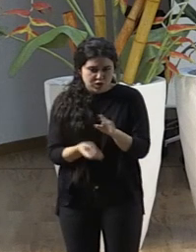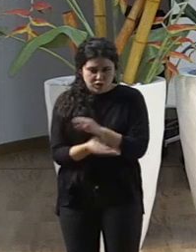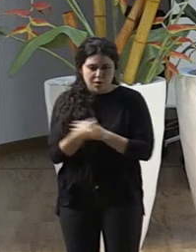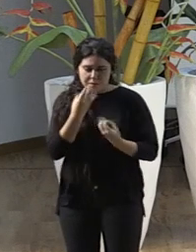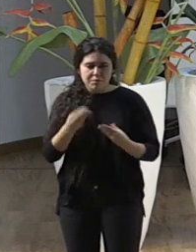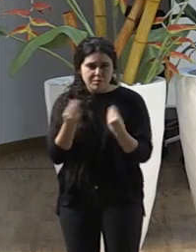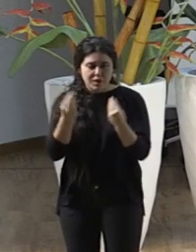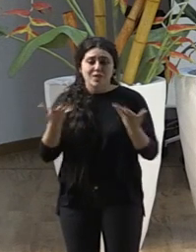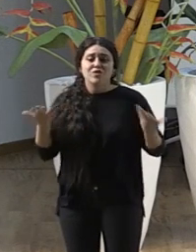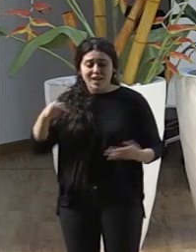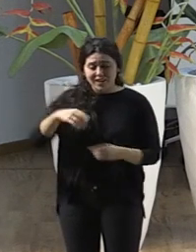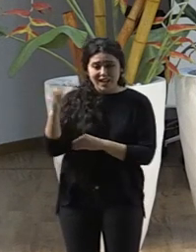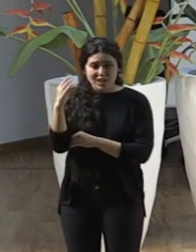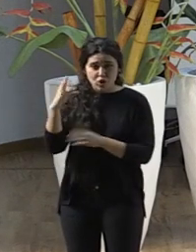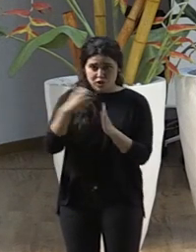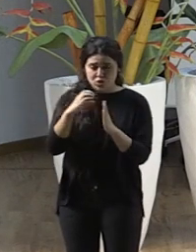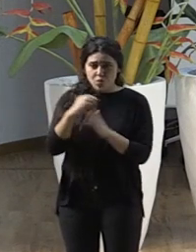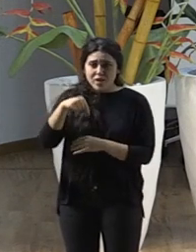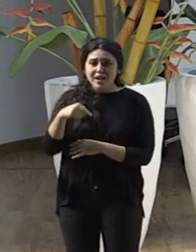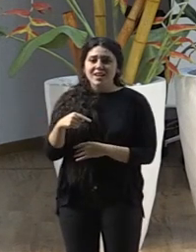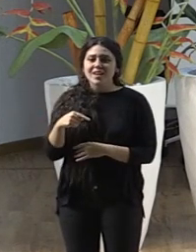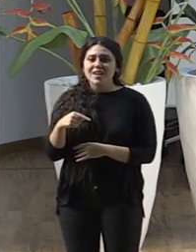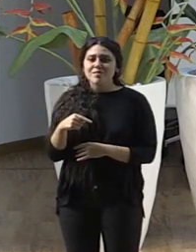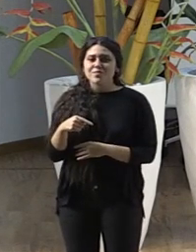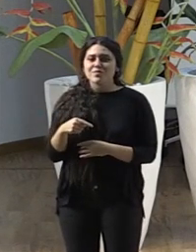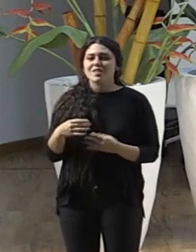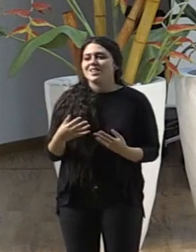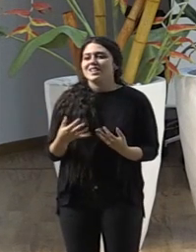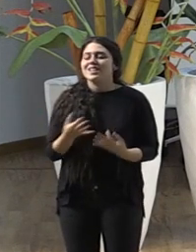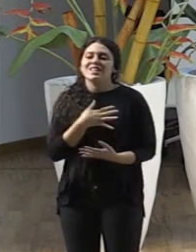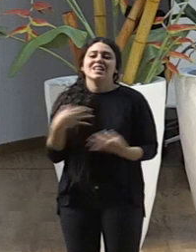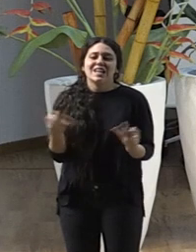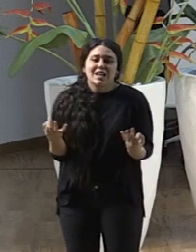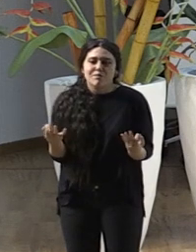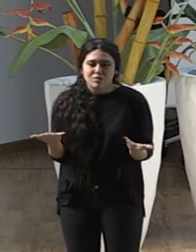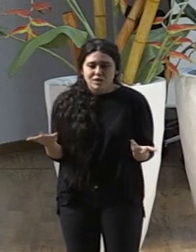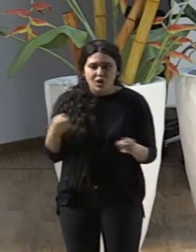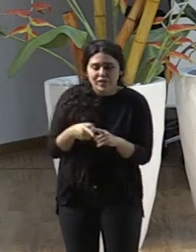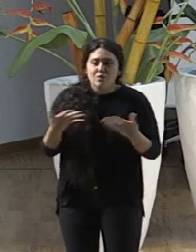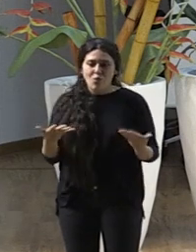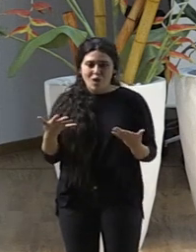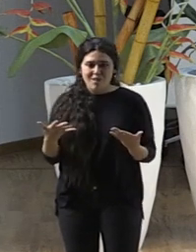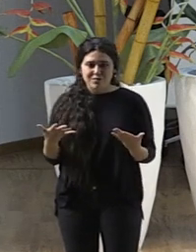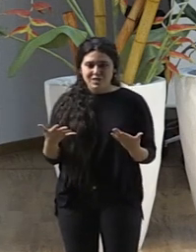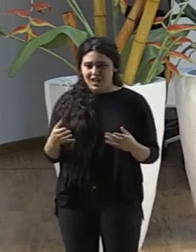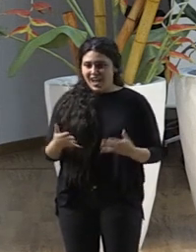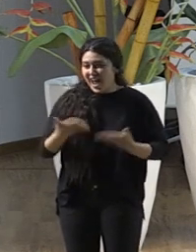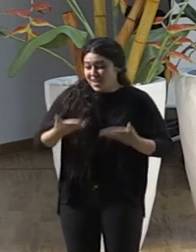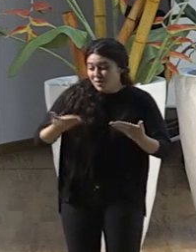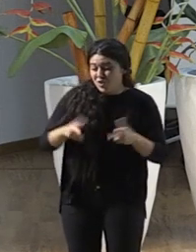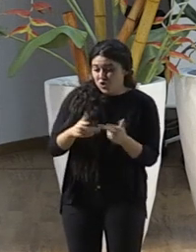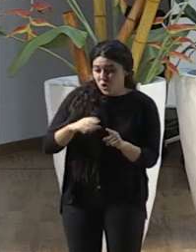Sin embargo, en este congreso, el lema, el tema, no es la animación sociocultural como